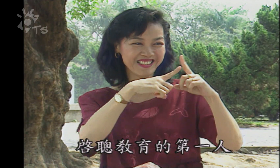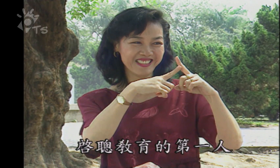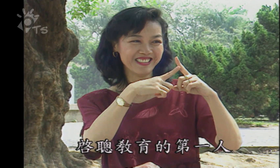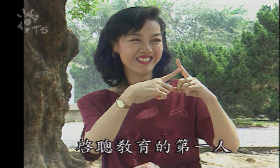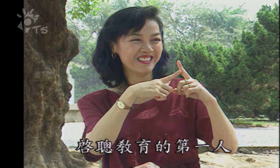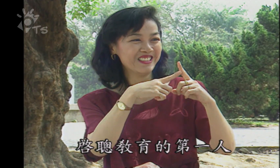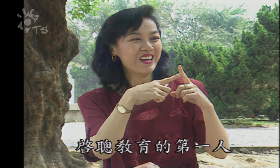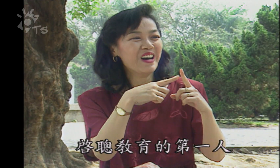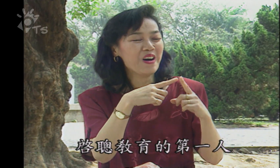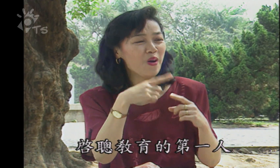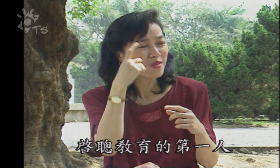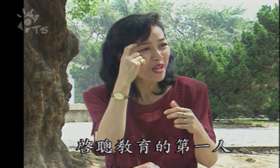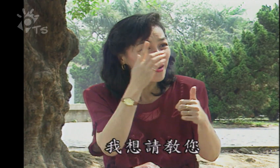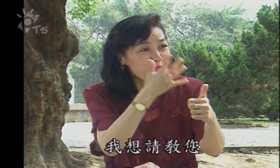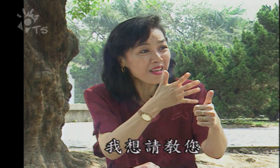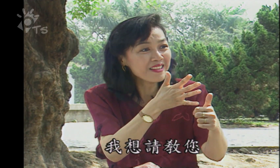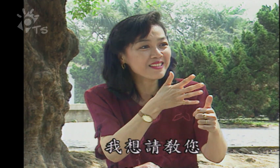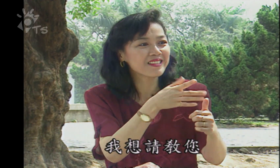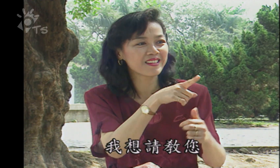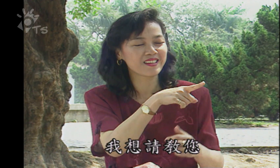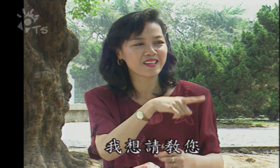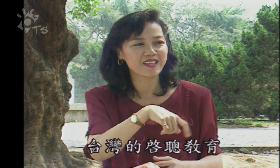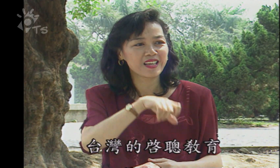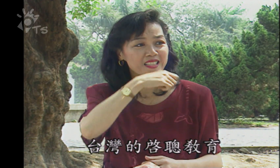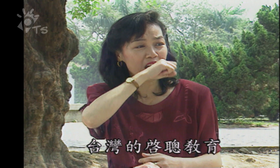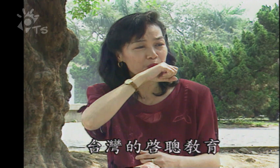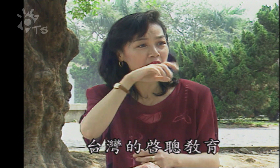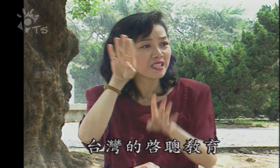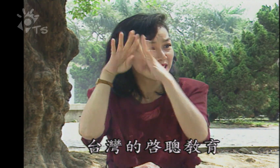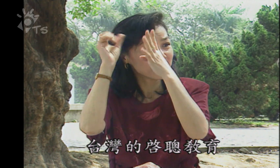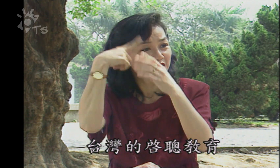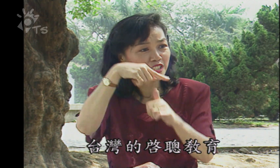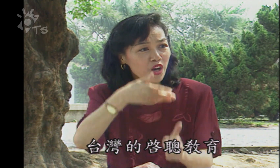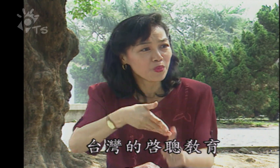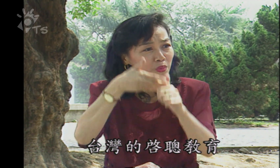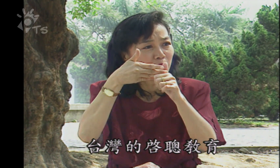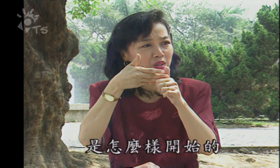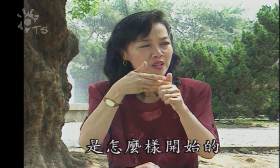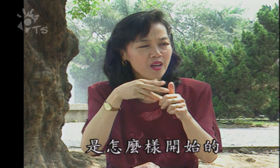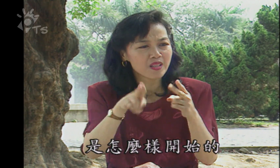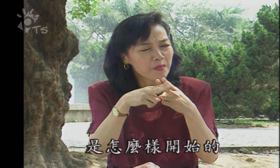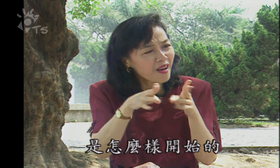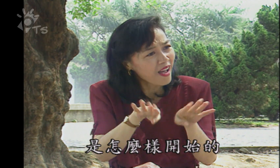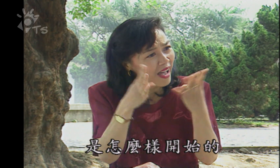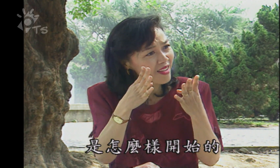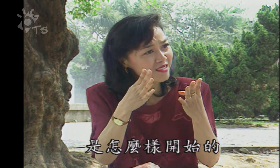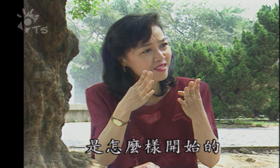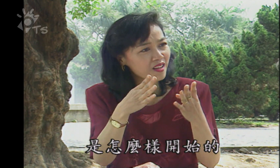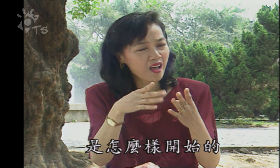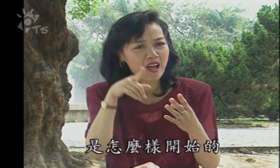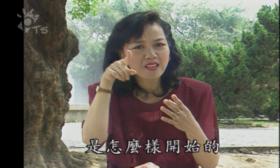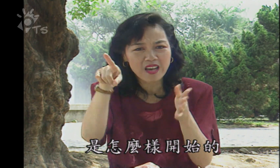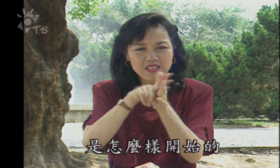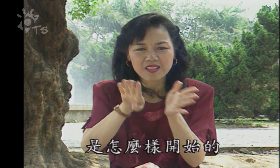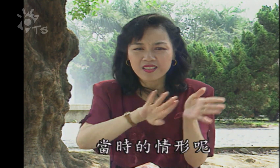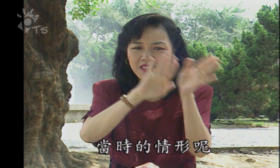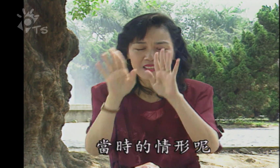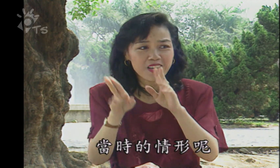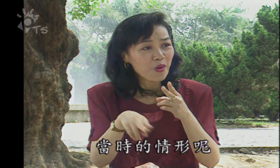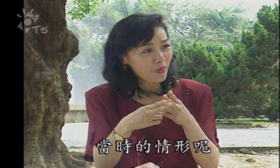人。我想请教您，台湾的启聪教育是怎么样开始的？当时的情形